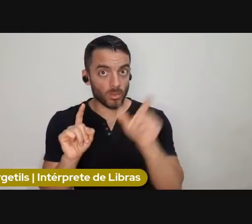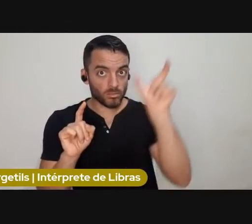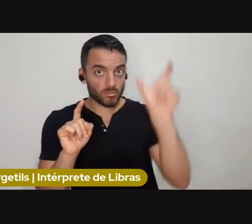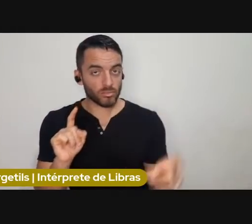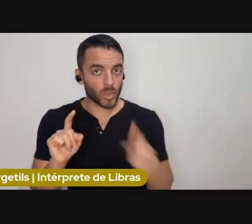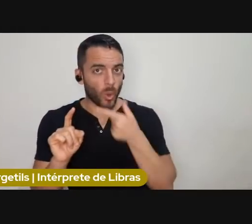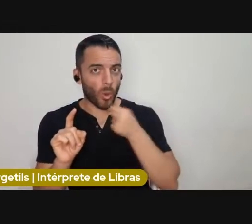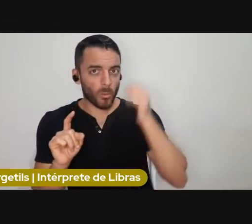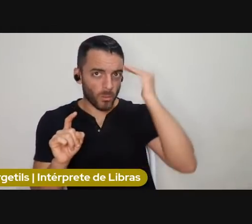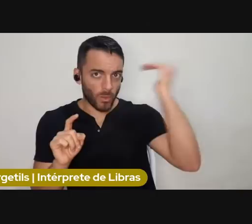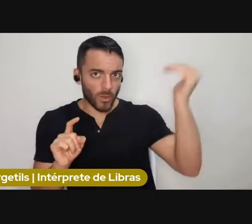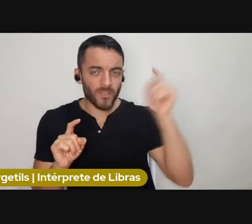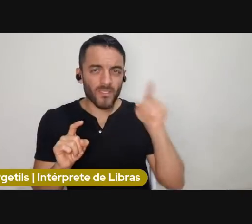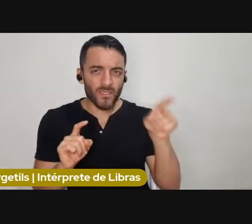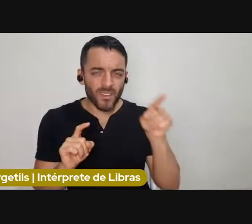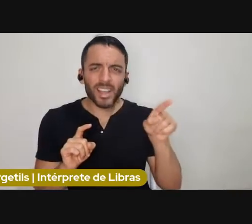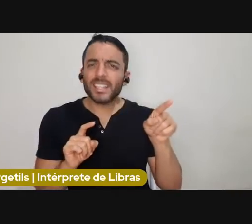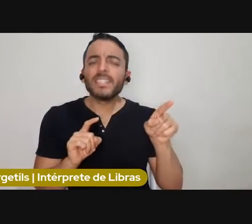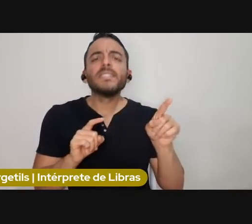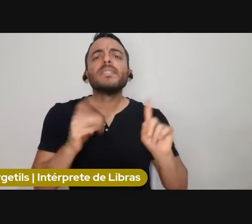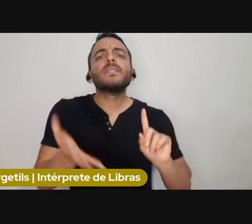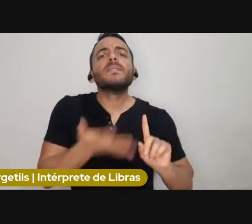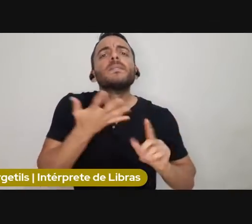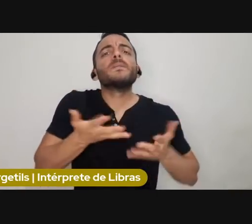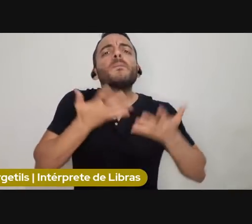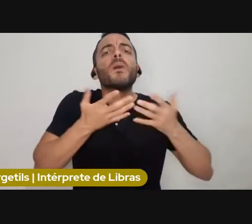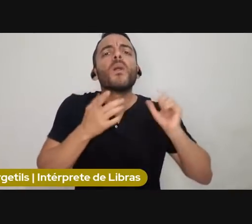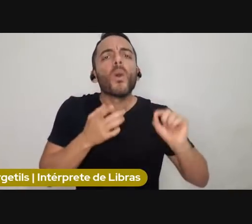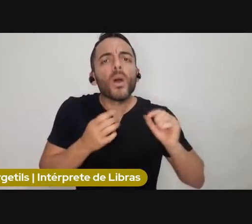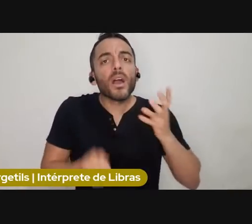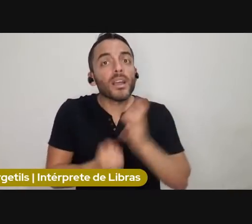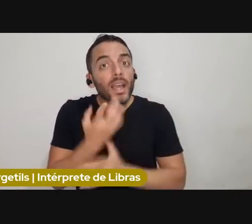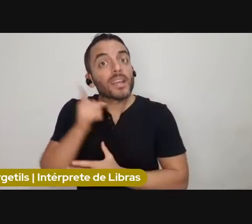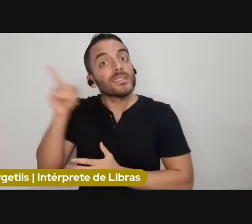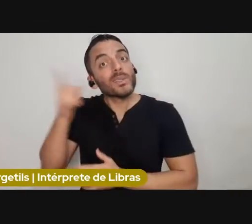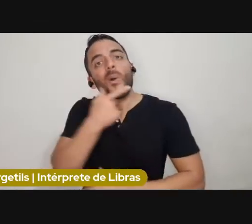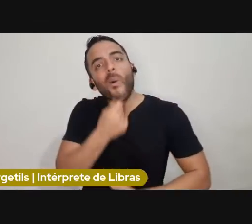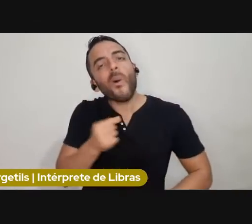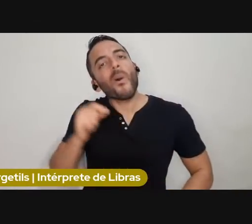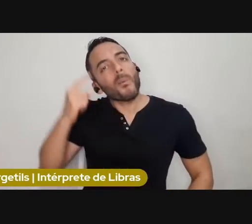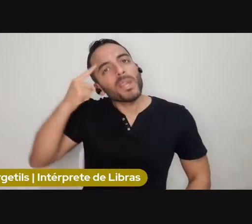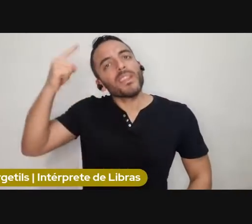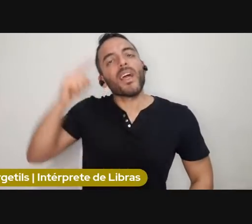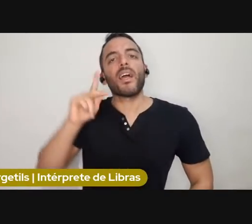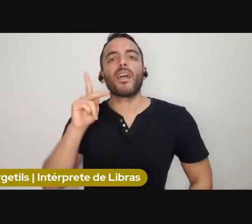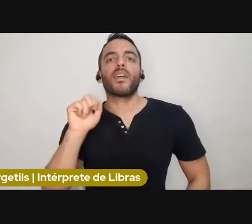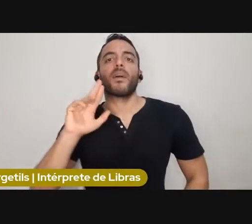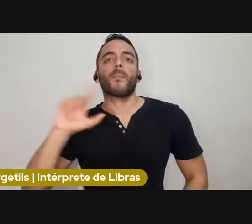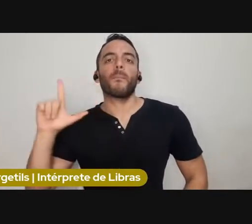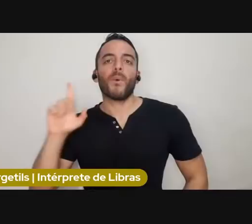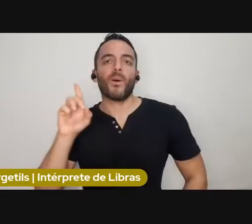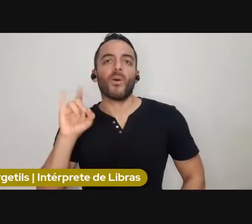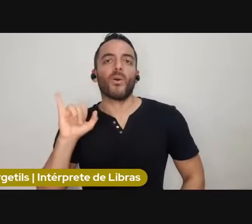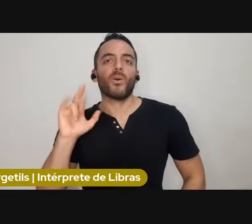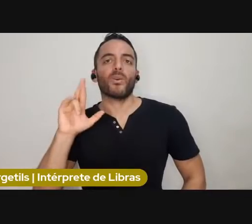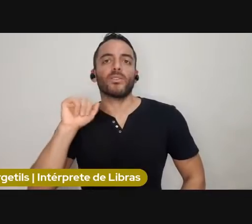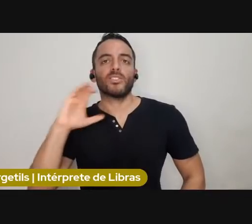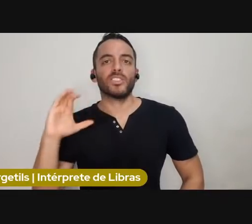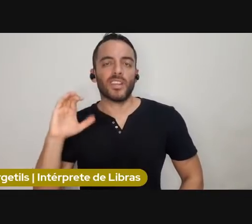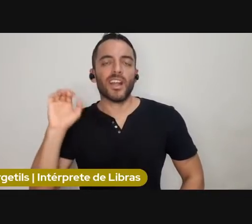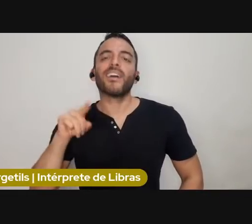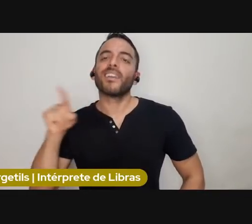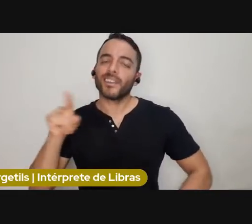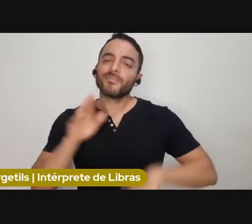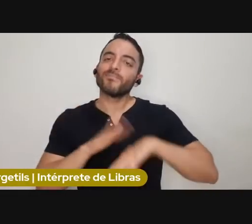se inspirou muito no criador dessa equação, que foi Paul Dirac. Então, eu colocaria o professor Paul Dirac, e a gente carinhosamente